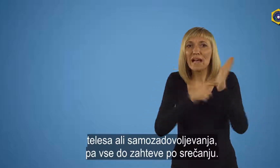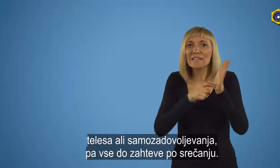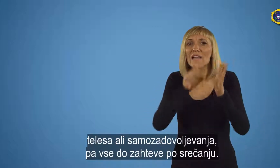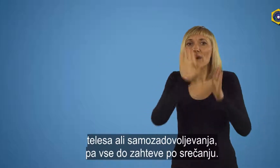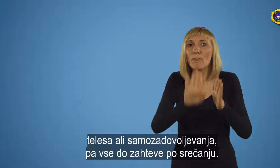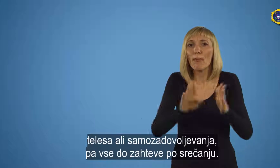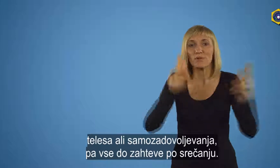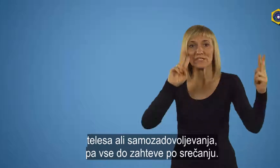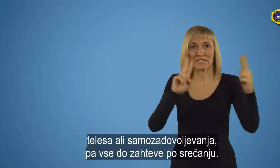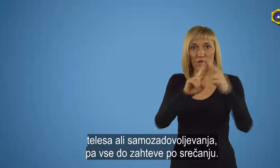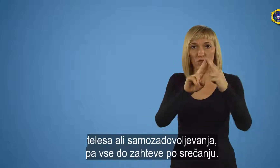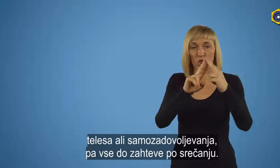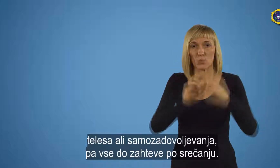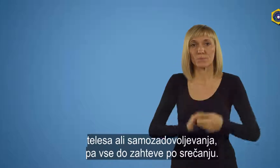srečanju.